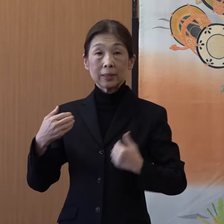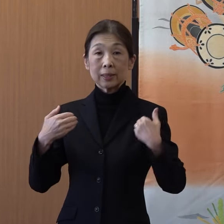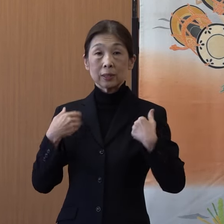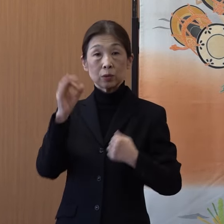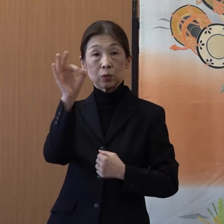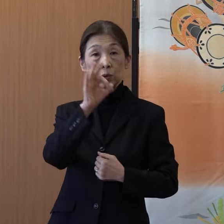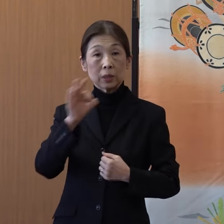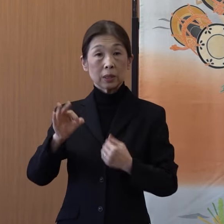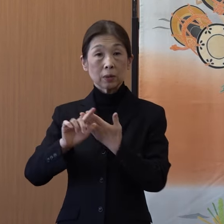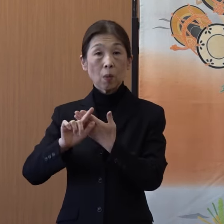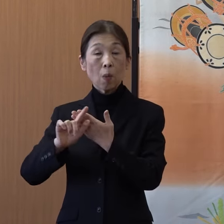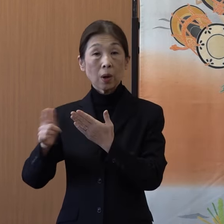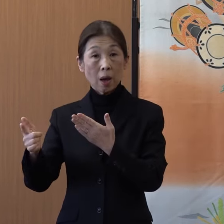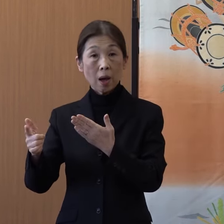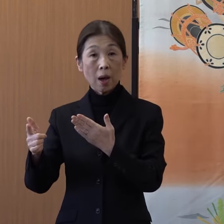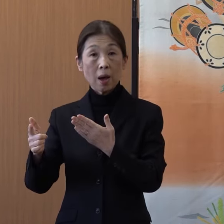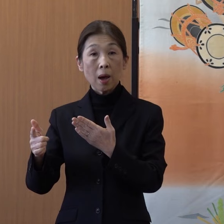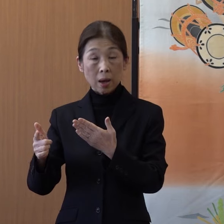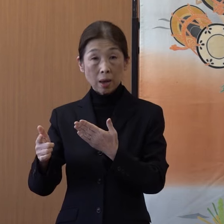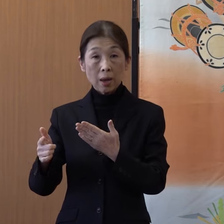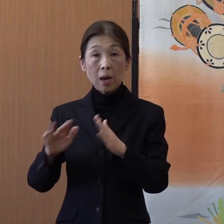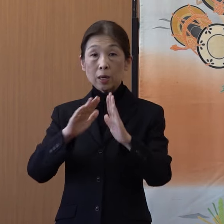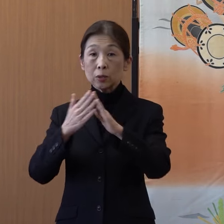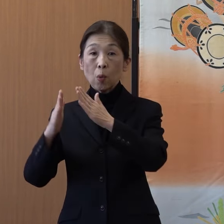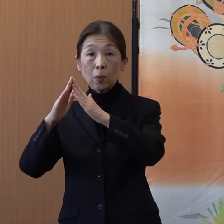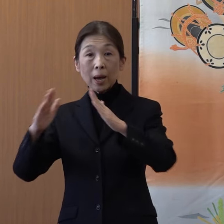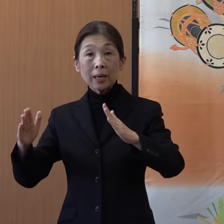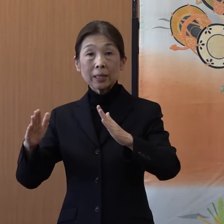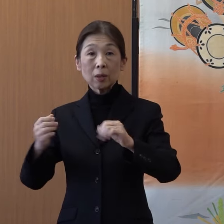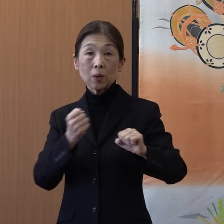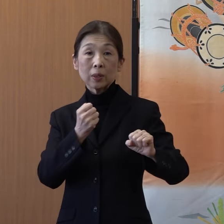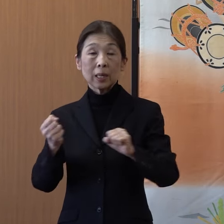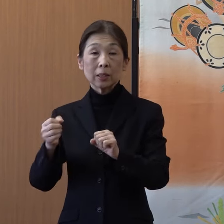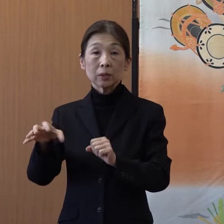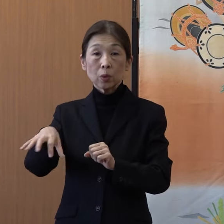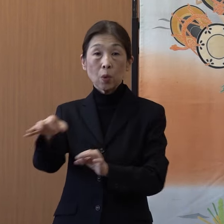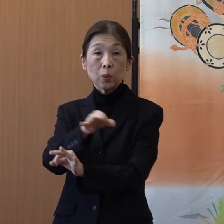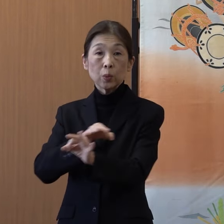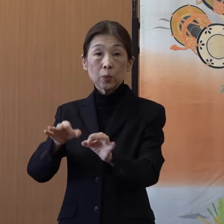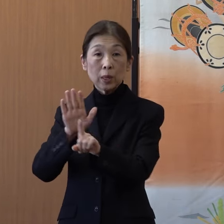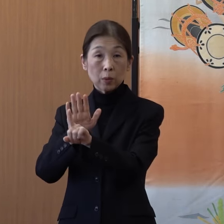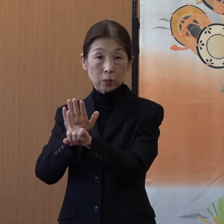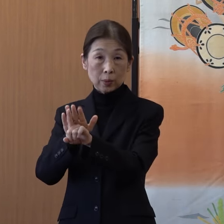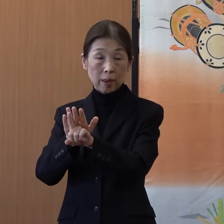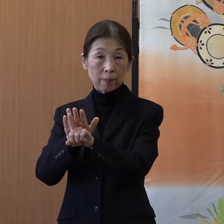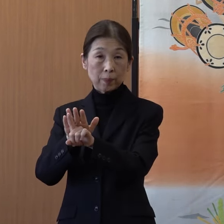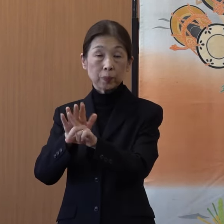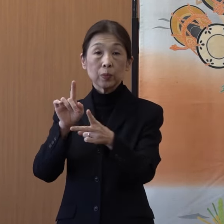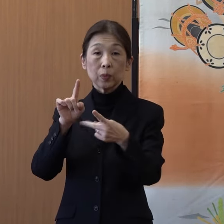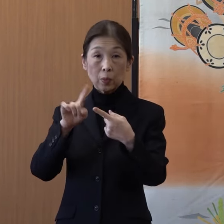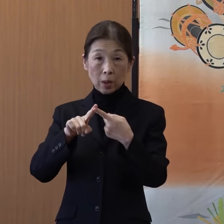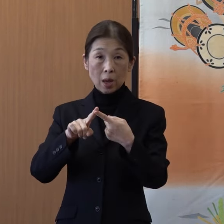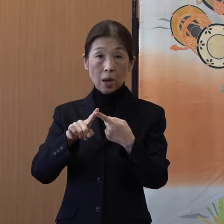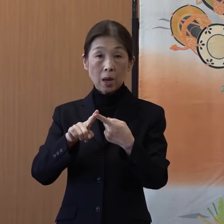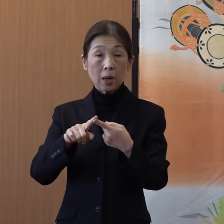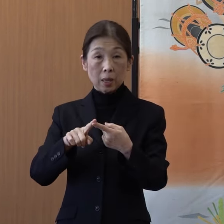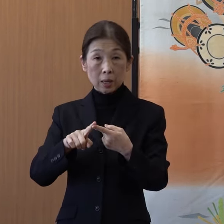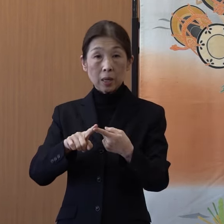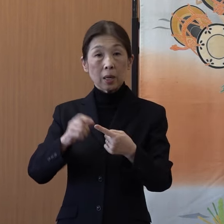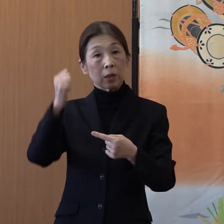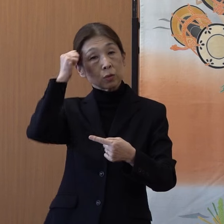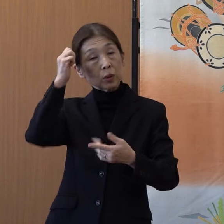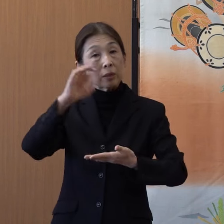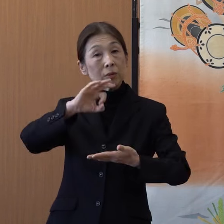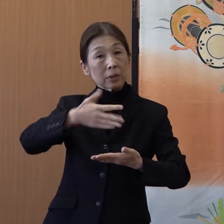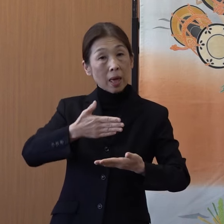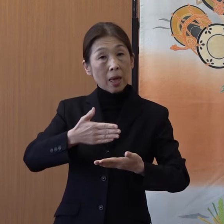のほか町会等が実施する避難所運営に対する助成宿泊税および入湯税